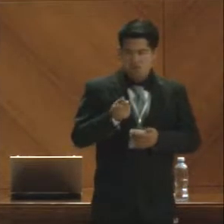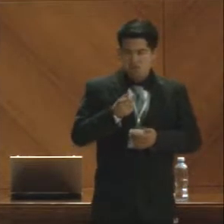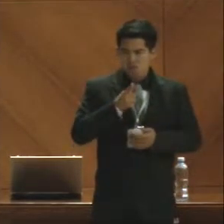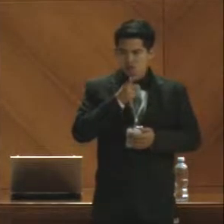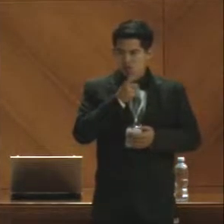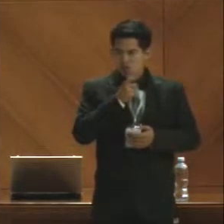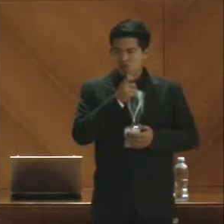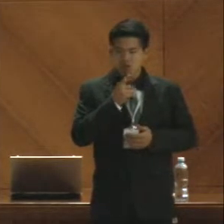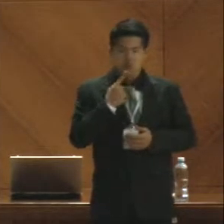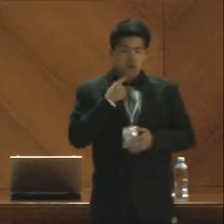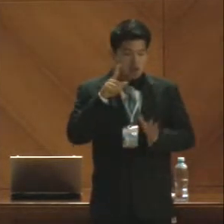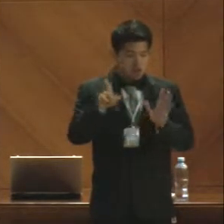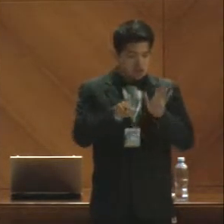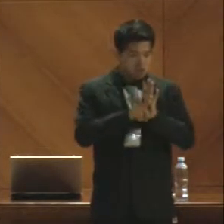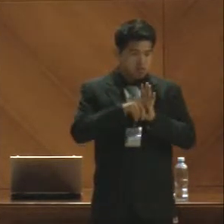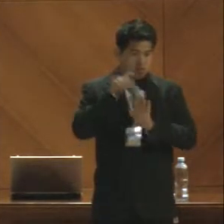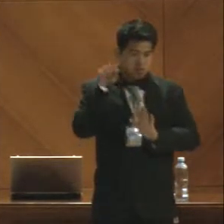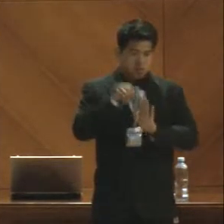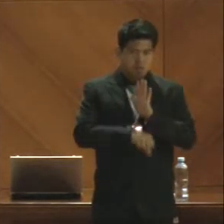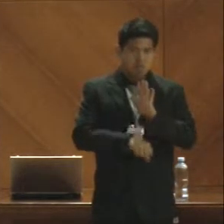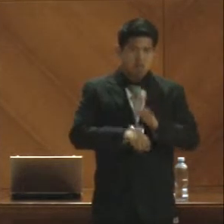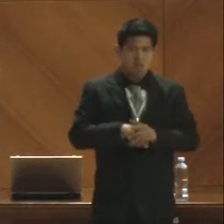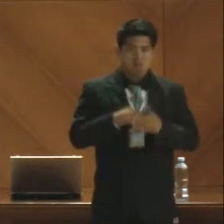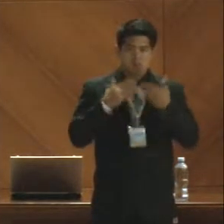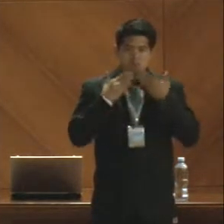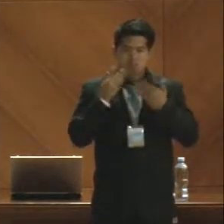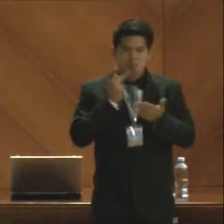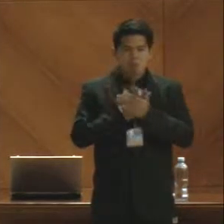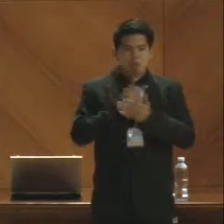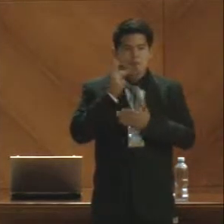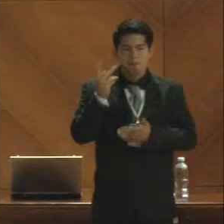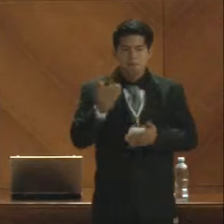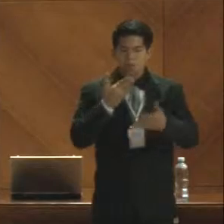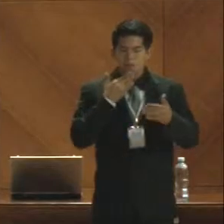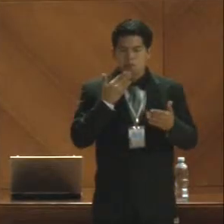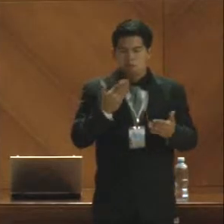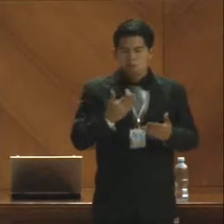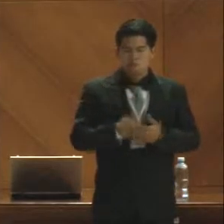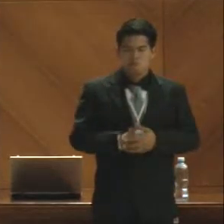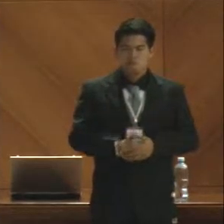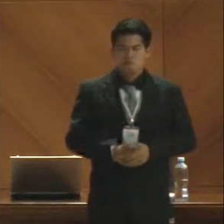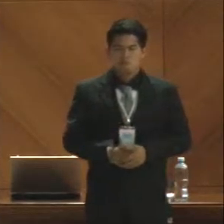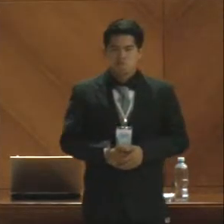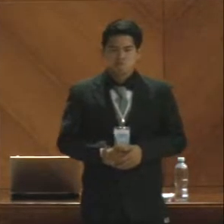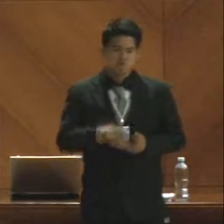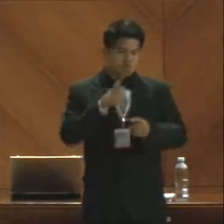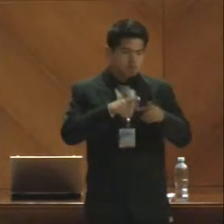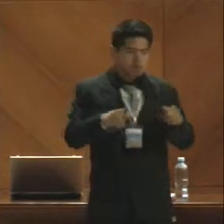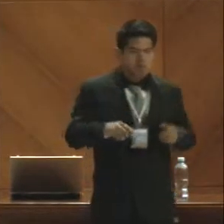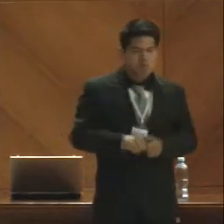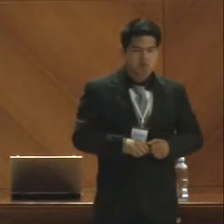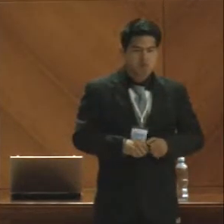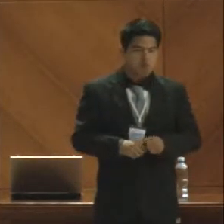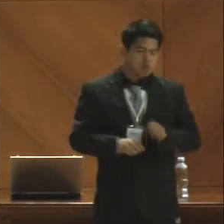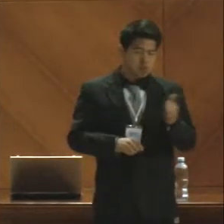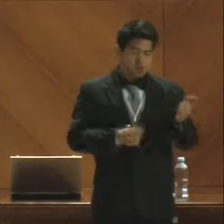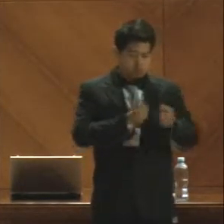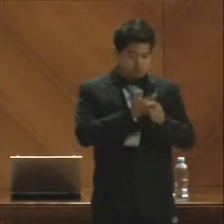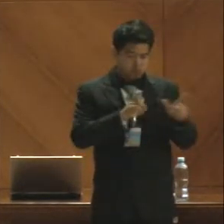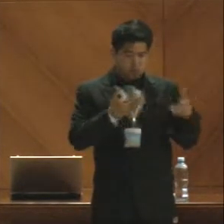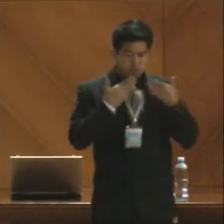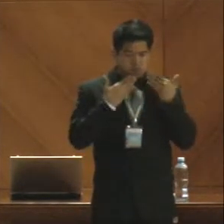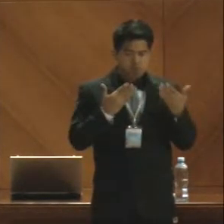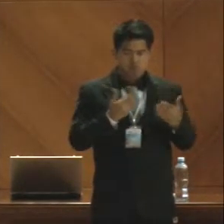estar infringiendo la ley si no paga la licencia comercial del software. Con el software libre no. Con el software libre, si ustedes aprenden a